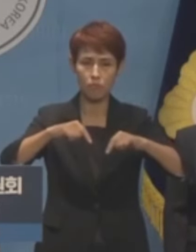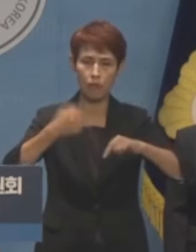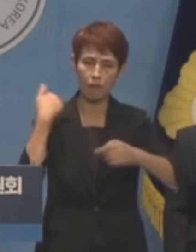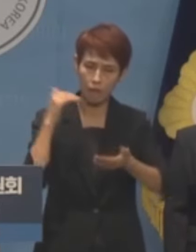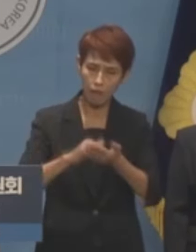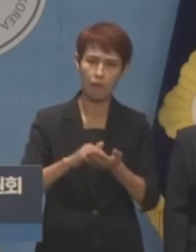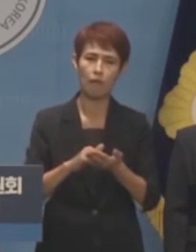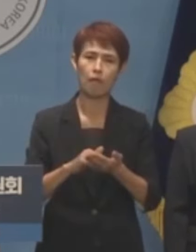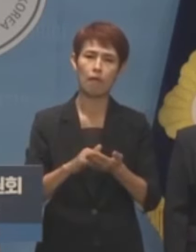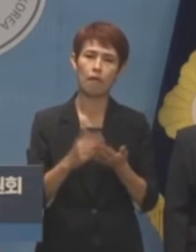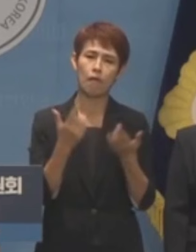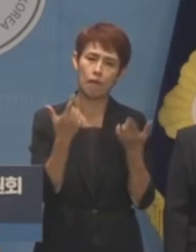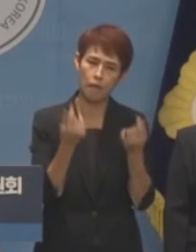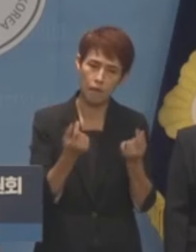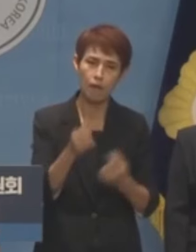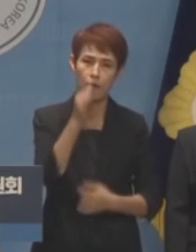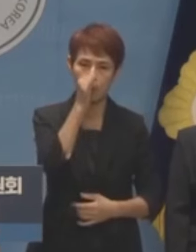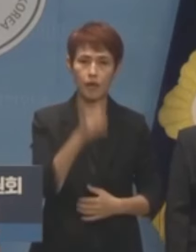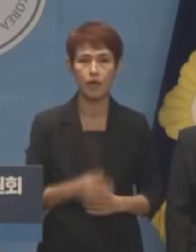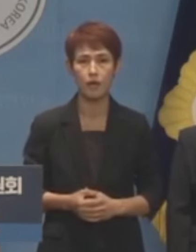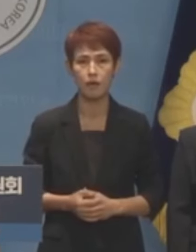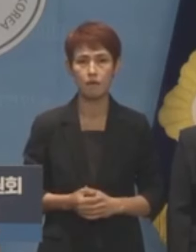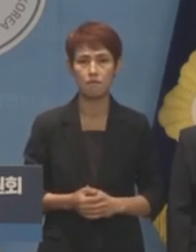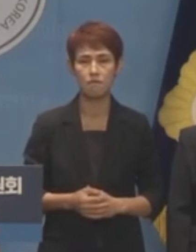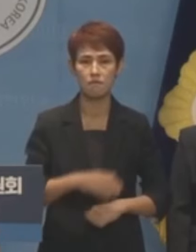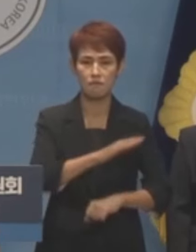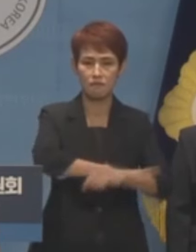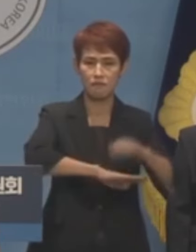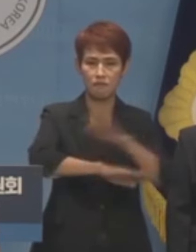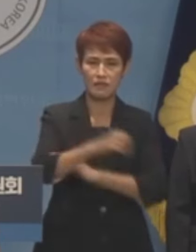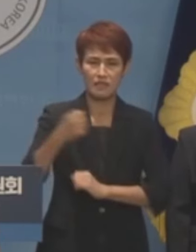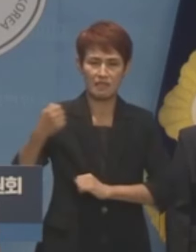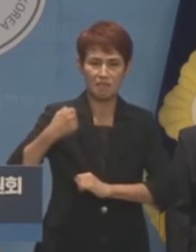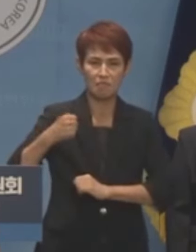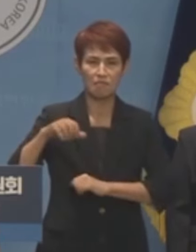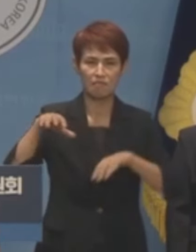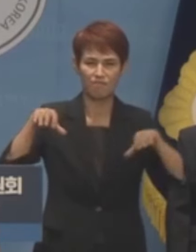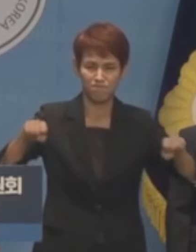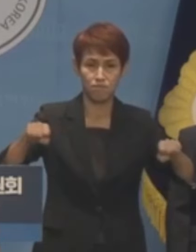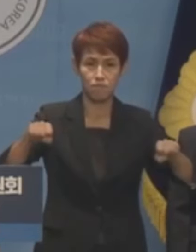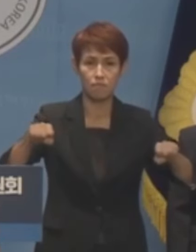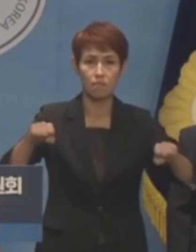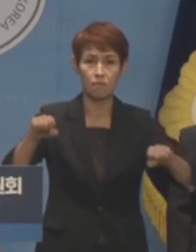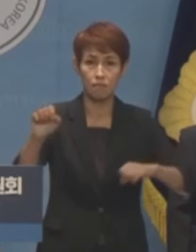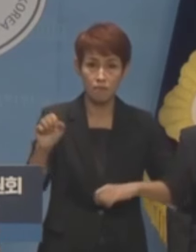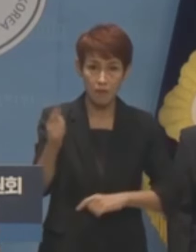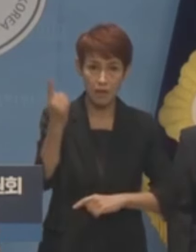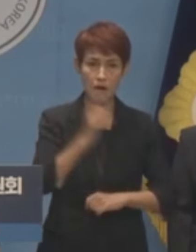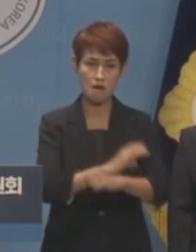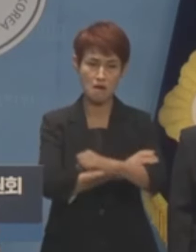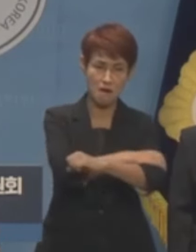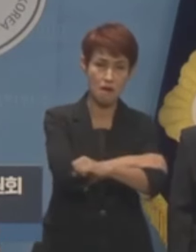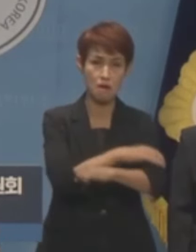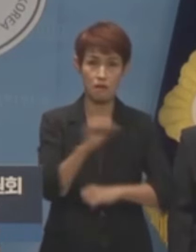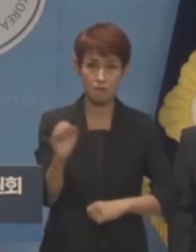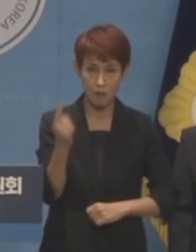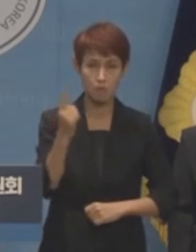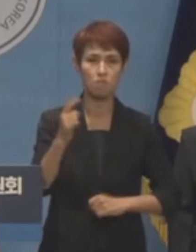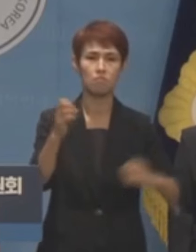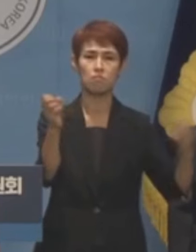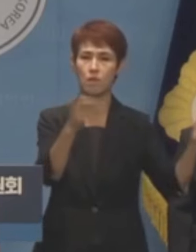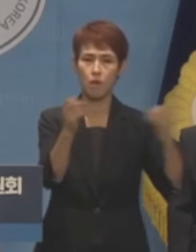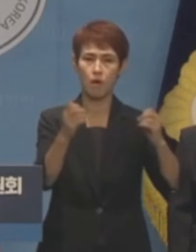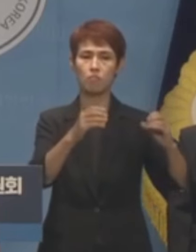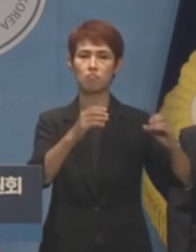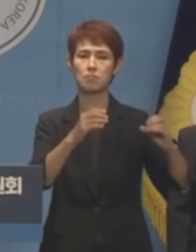있습니다 양당 체제의 고착화와 기득권 강화가 계속되면서 대화와 타협이라는 정치